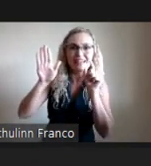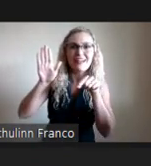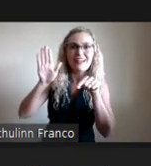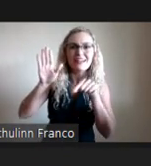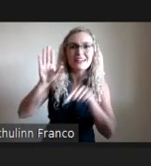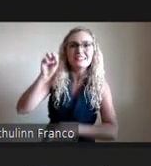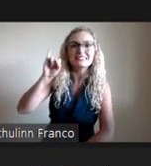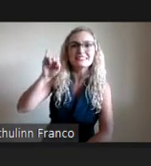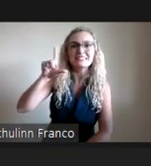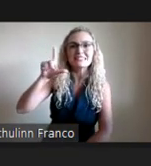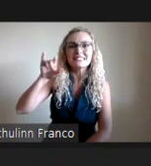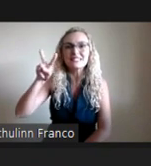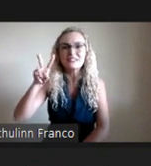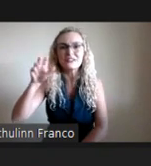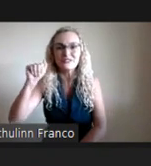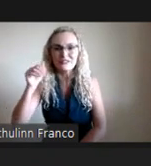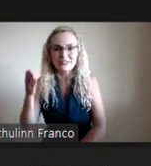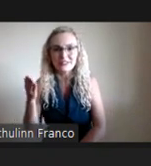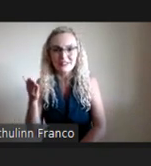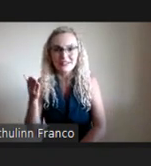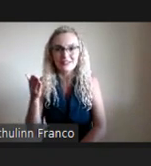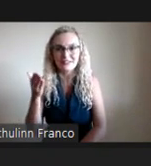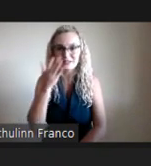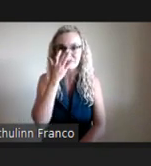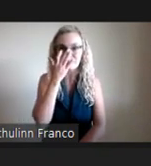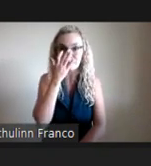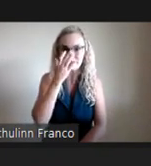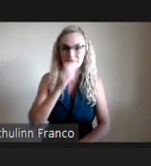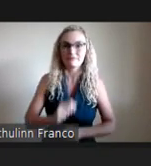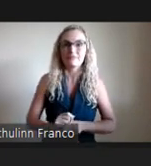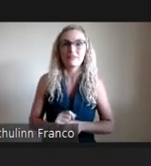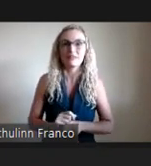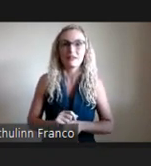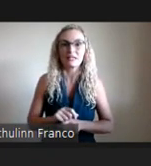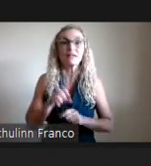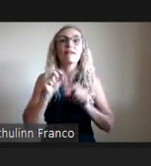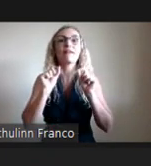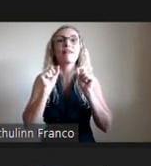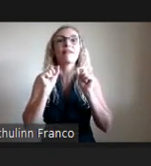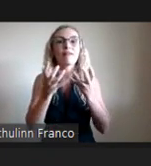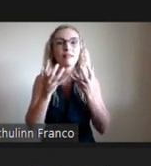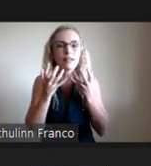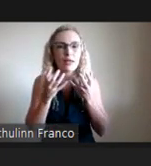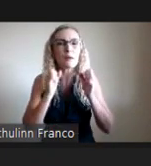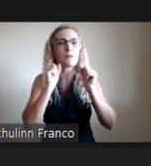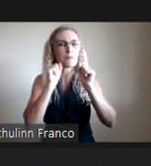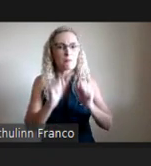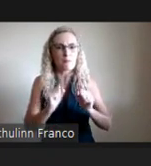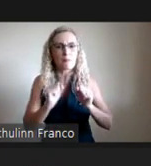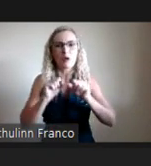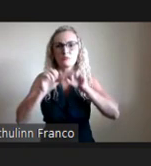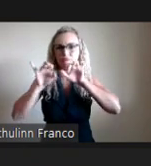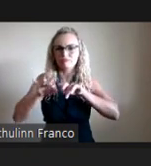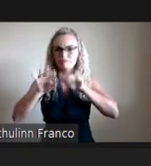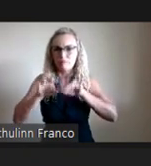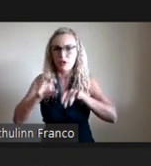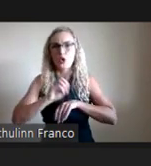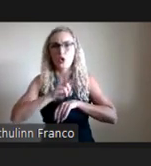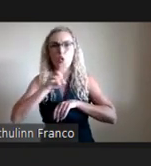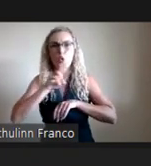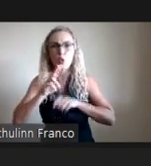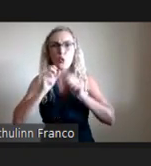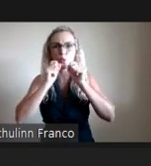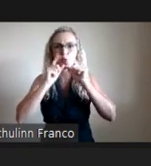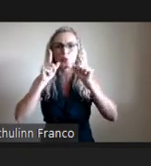favor, sua pergunta, se você puder abrir o microfone ou a câmera e falar ou escrever, a gente está acompanhando.